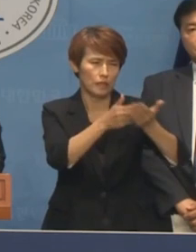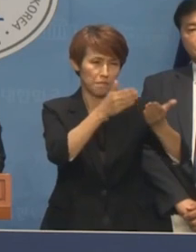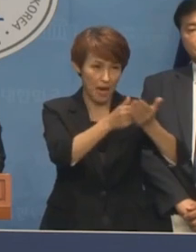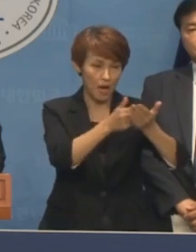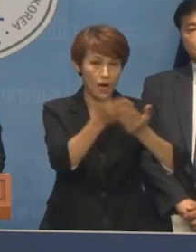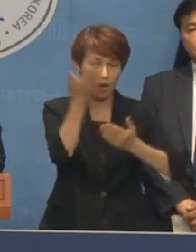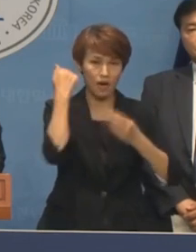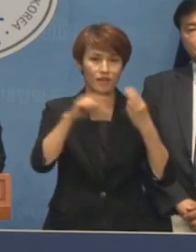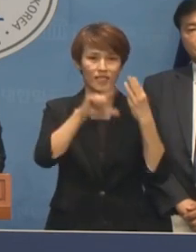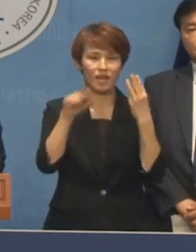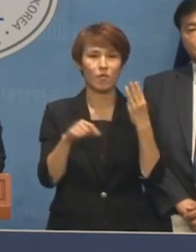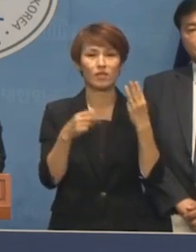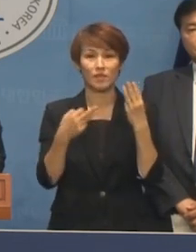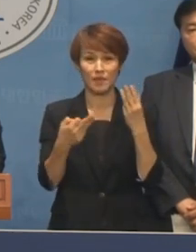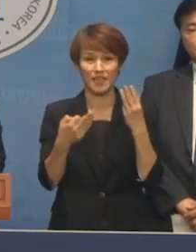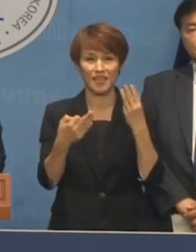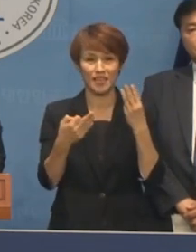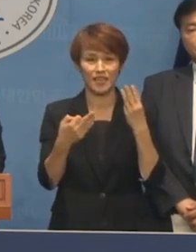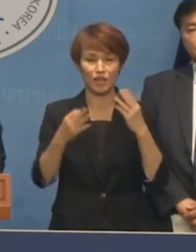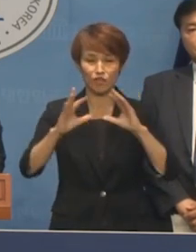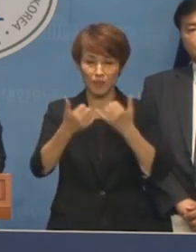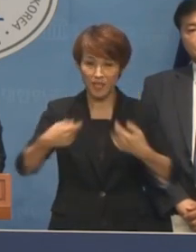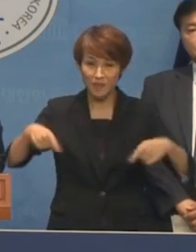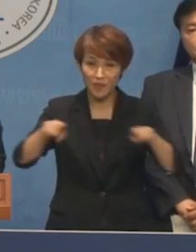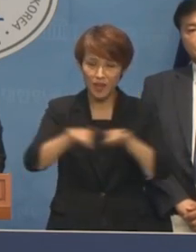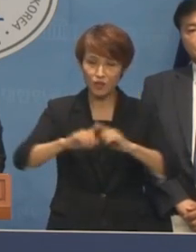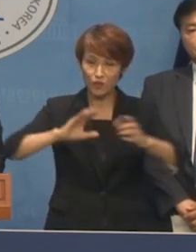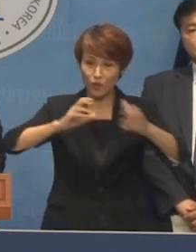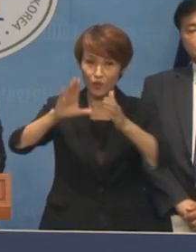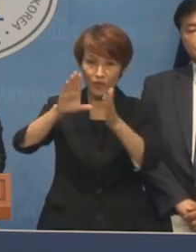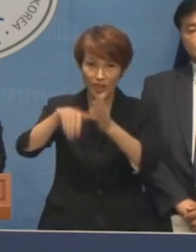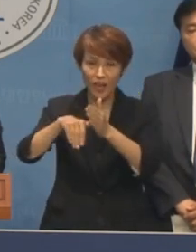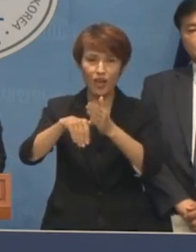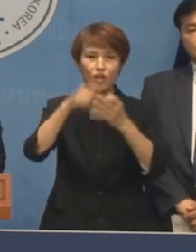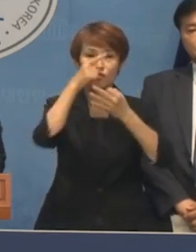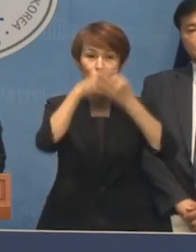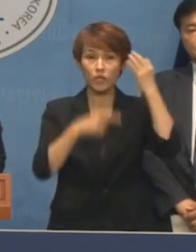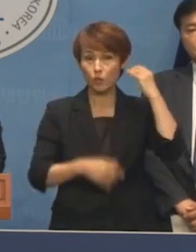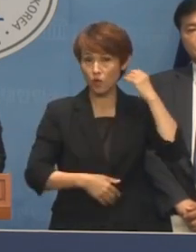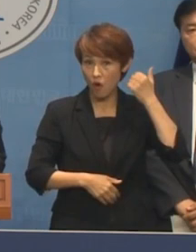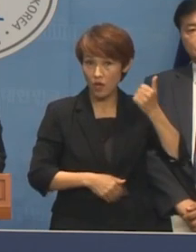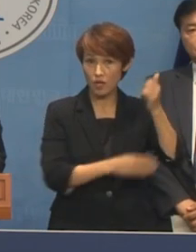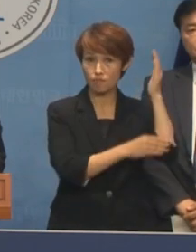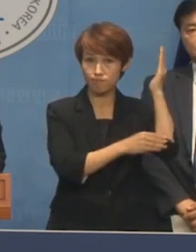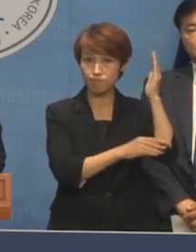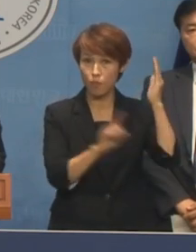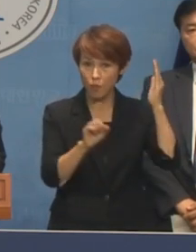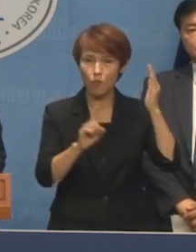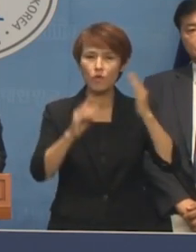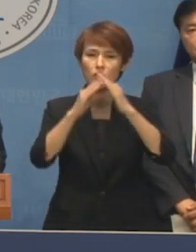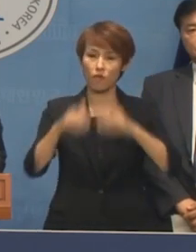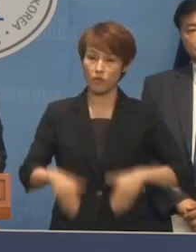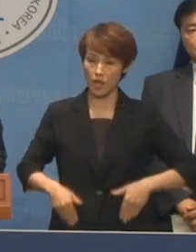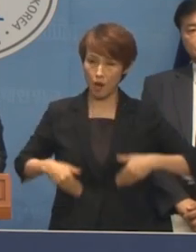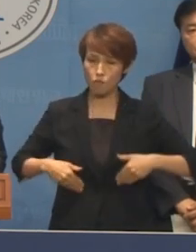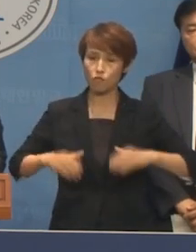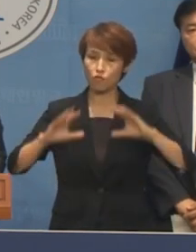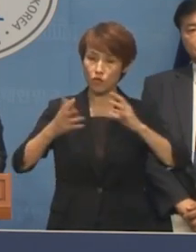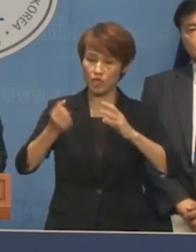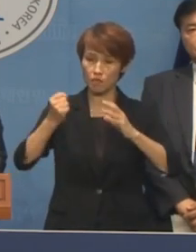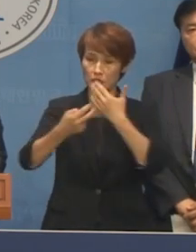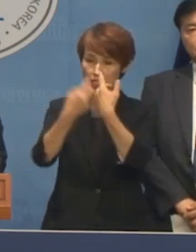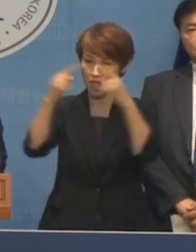3월 14일 개최된 국민과 함께하는 민생토론회에서 윤석열 대통령이 전남 국립의대